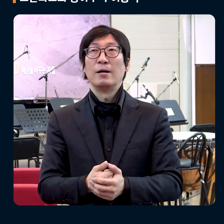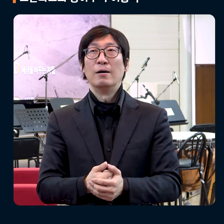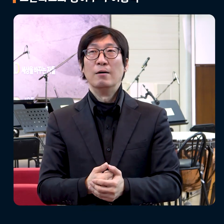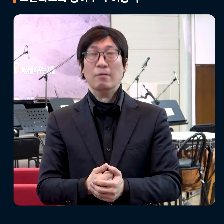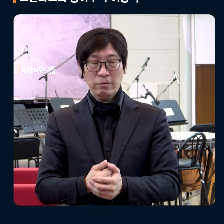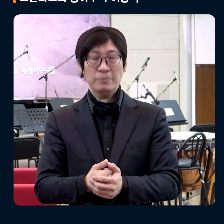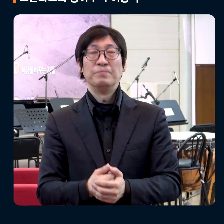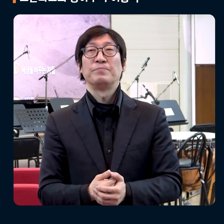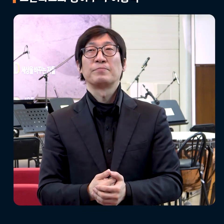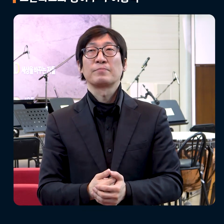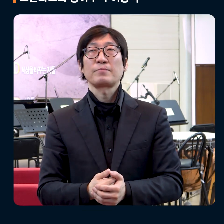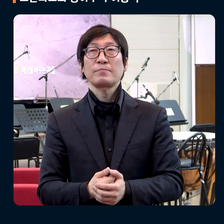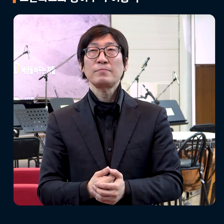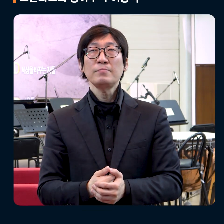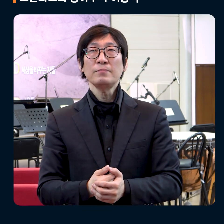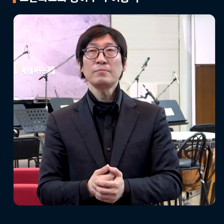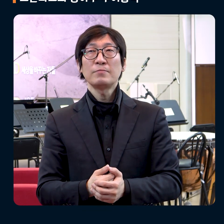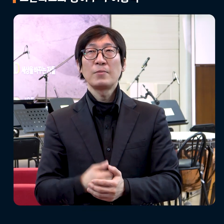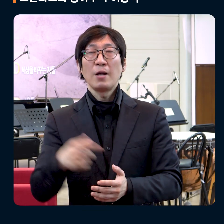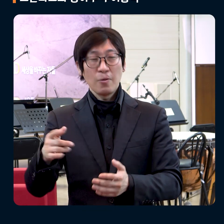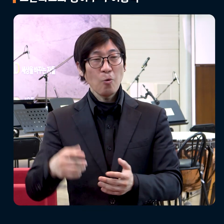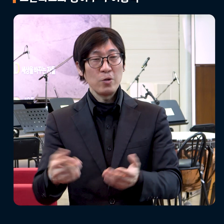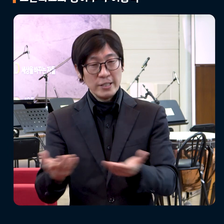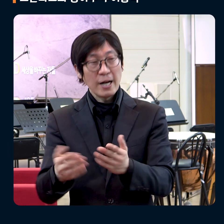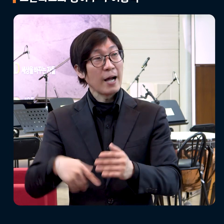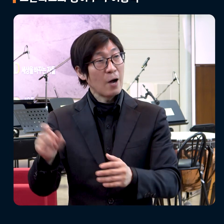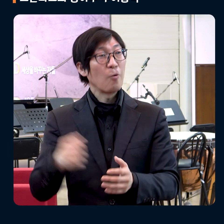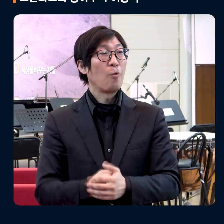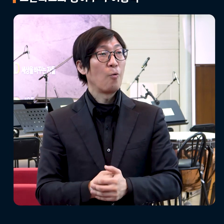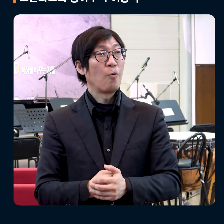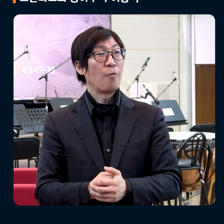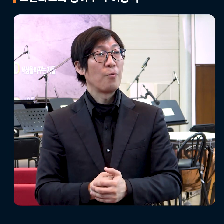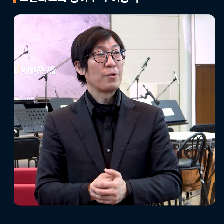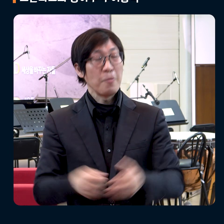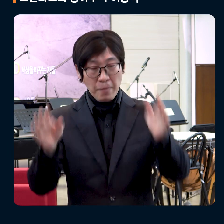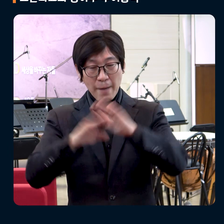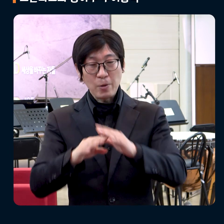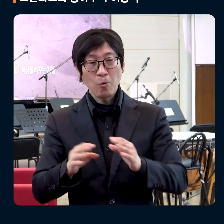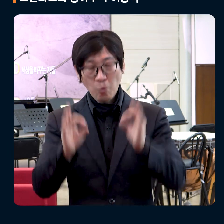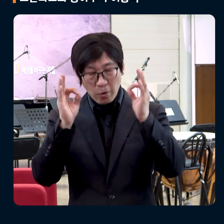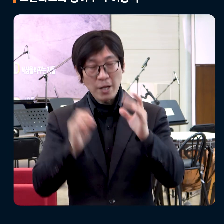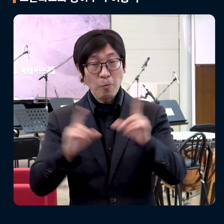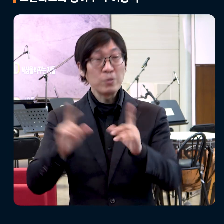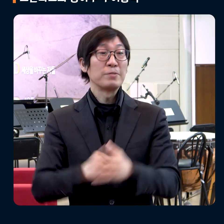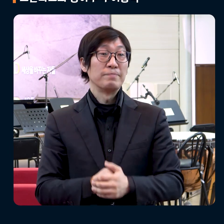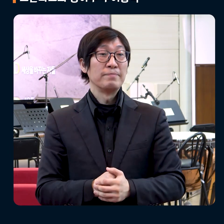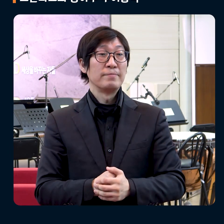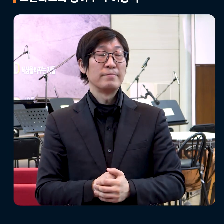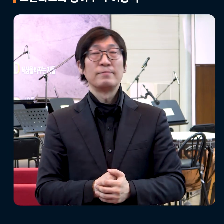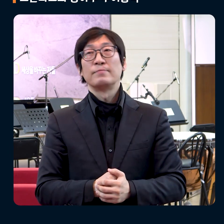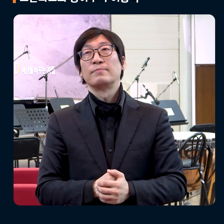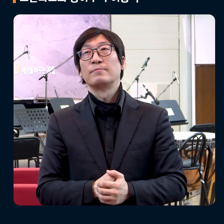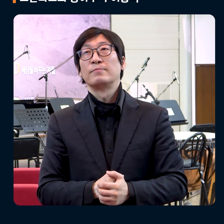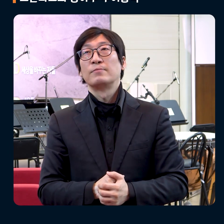털어놓고 쿨럭쿨럭 하면서 아버지가 가족 책임지겠다고 그 어둠을 뚫고 가셨던 게 기억이 나요.